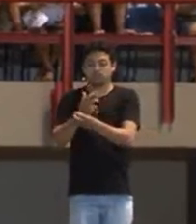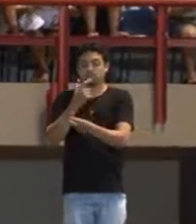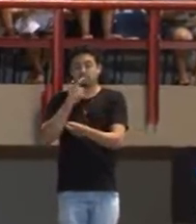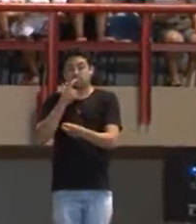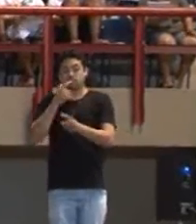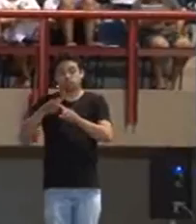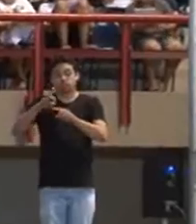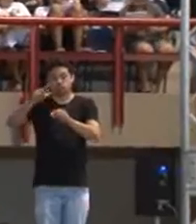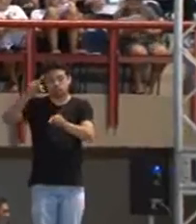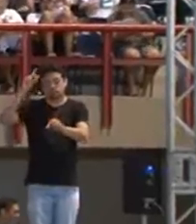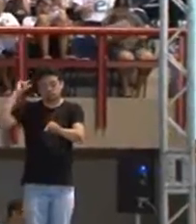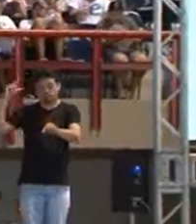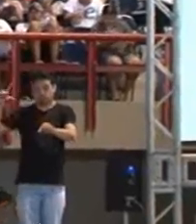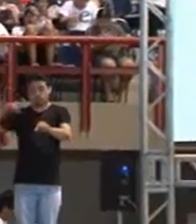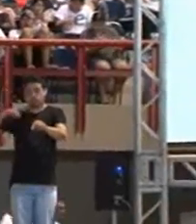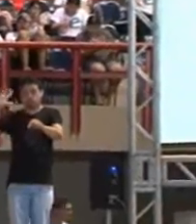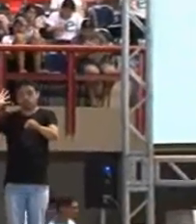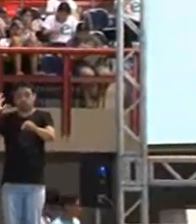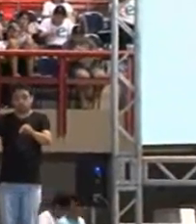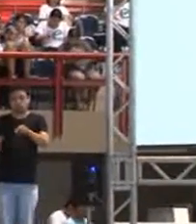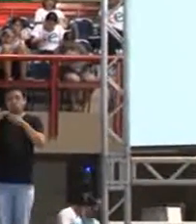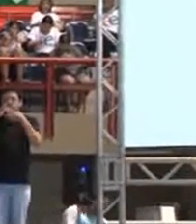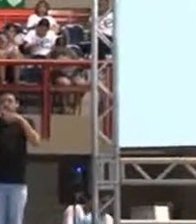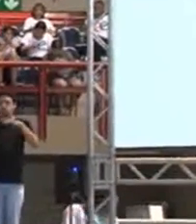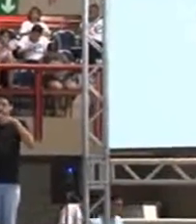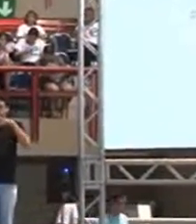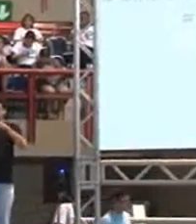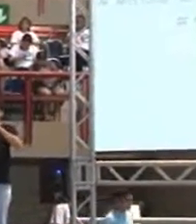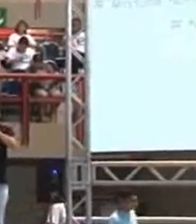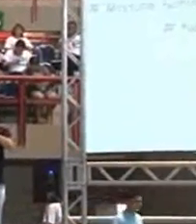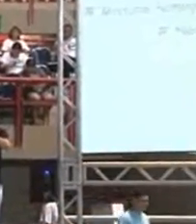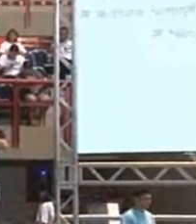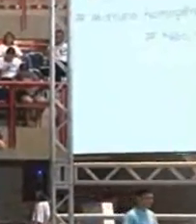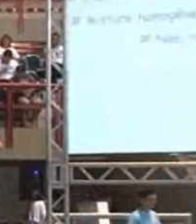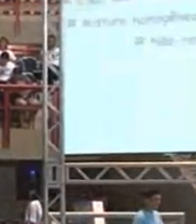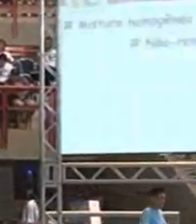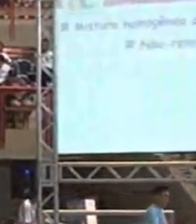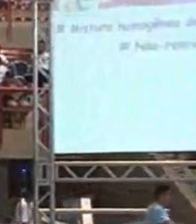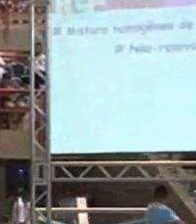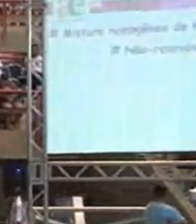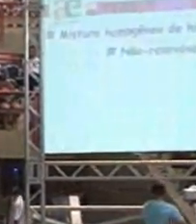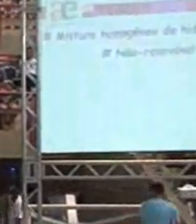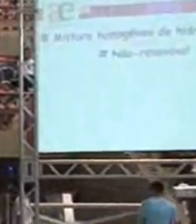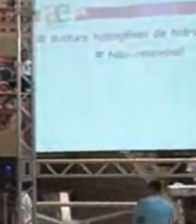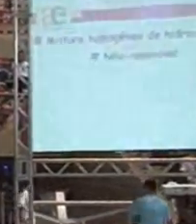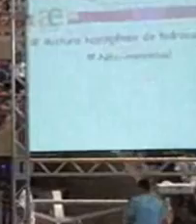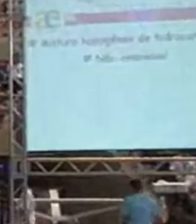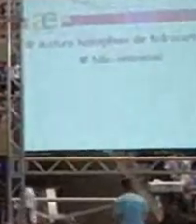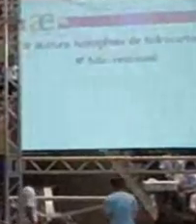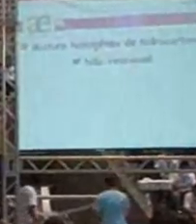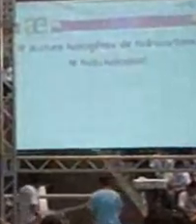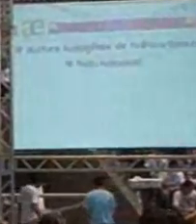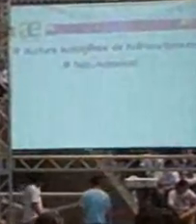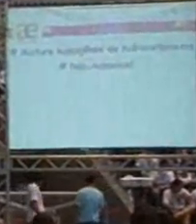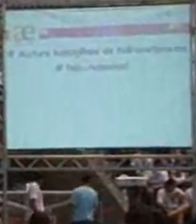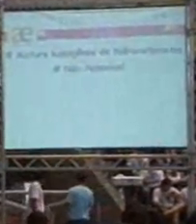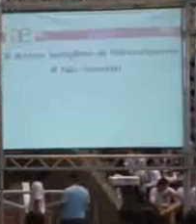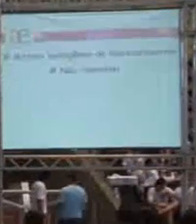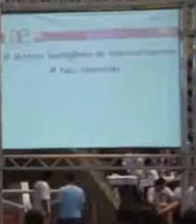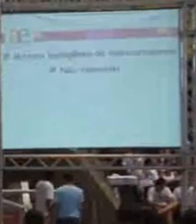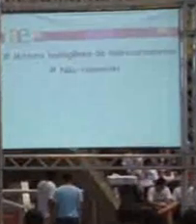aquele que é formado por decomposição de matéria orgânica. O petróleo é formado rapidamente, gente, na